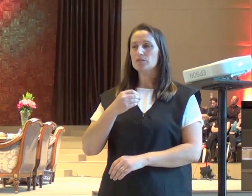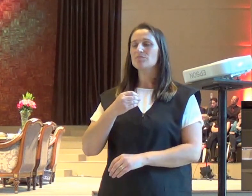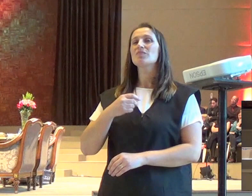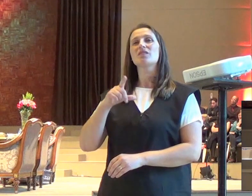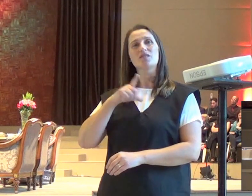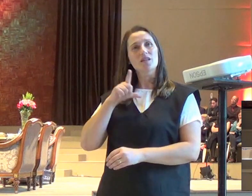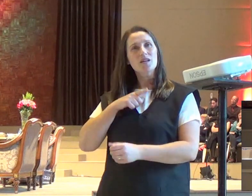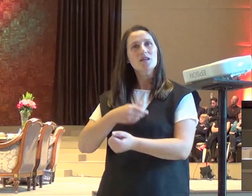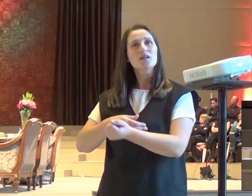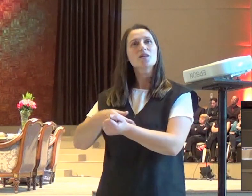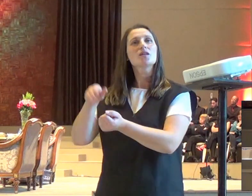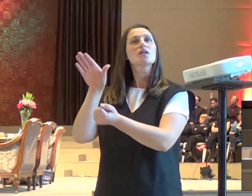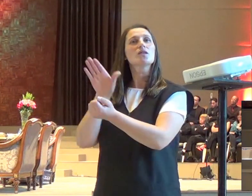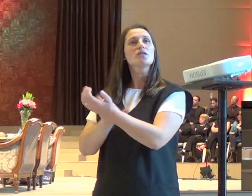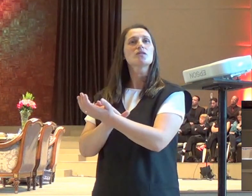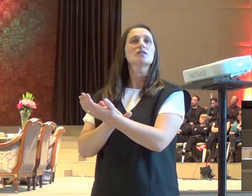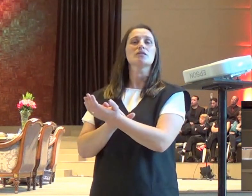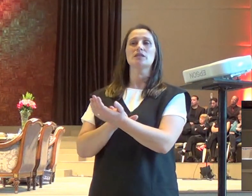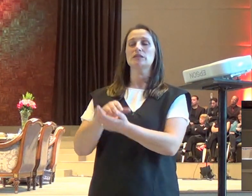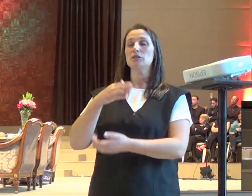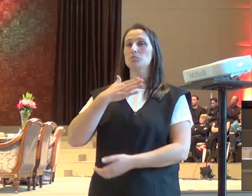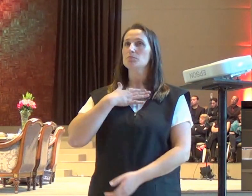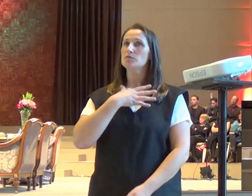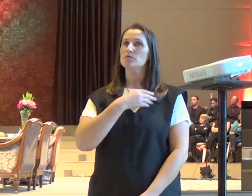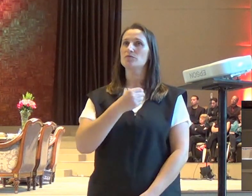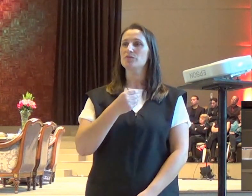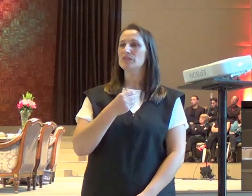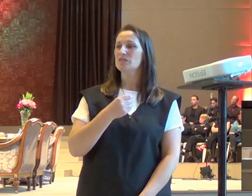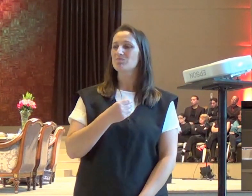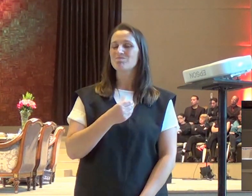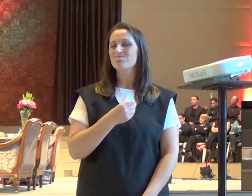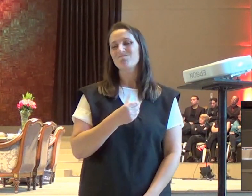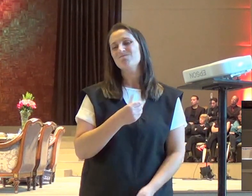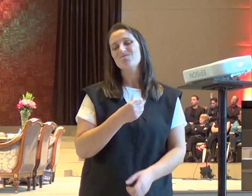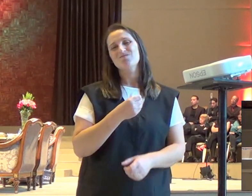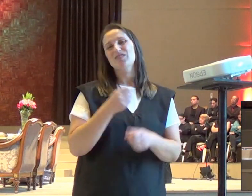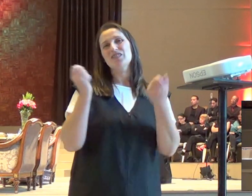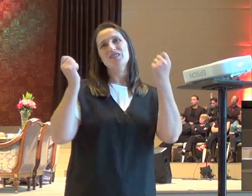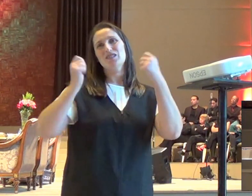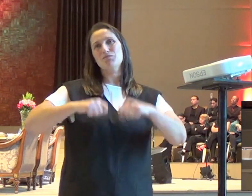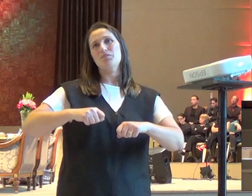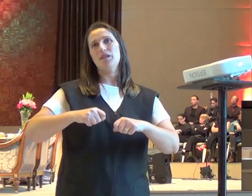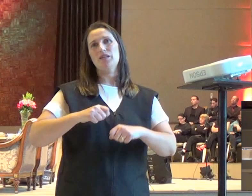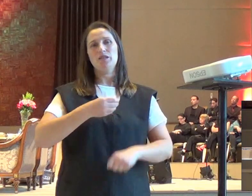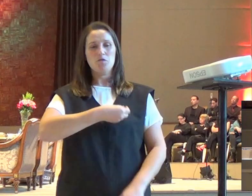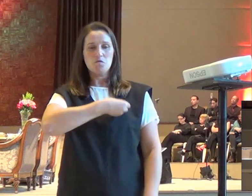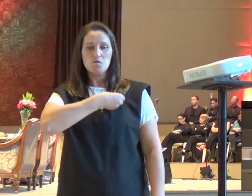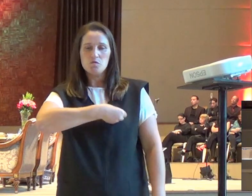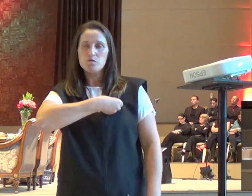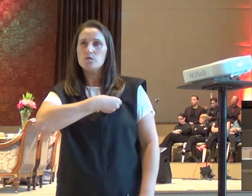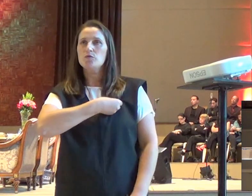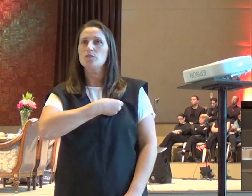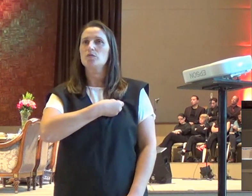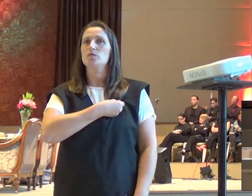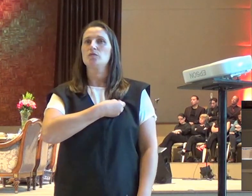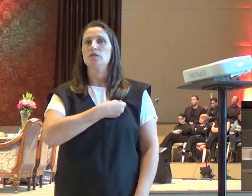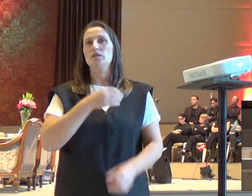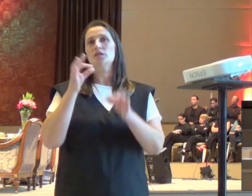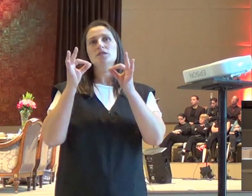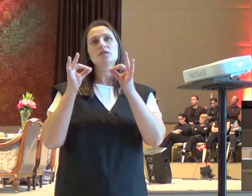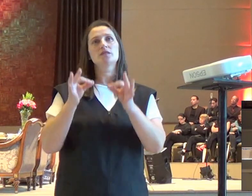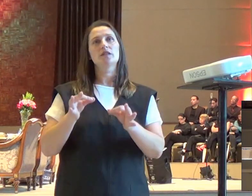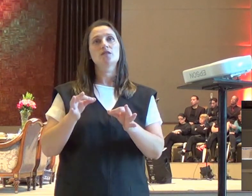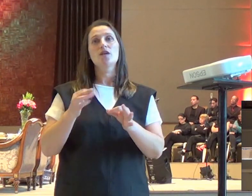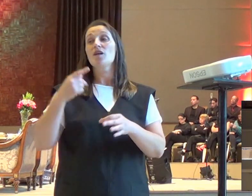filhos não estão capacitados para enfrentar a vida com frustrações e aí o que vai acontecer é eles vão para o